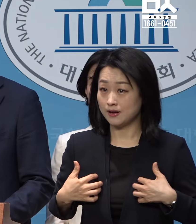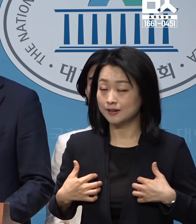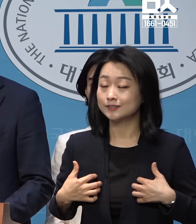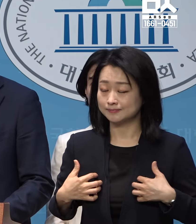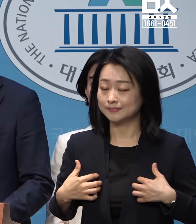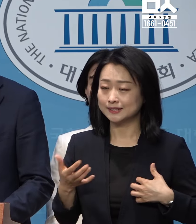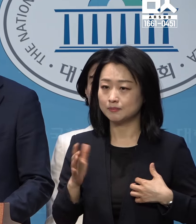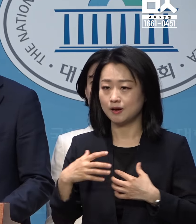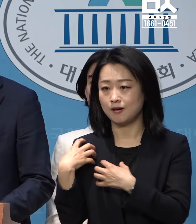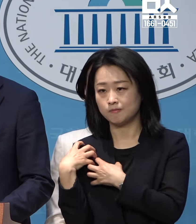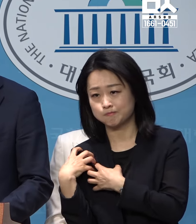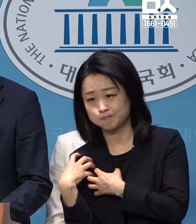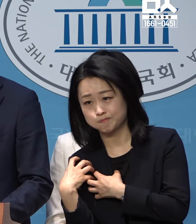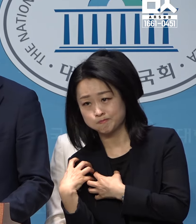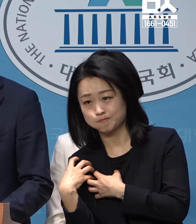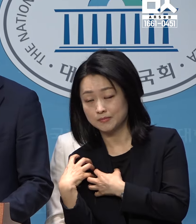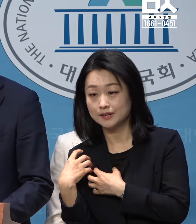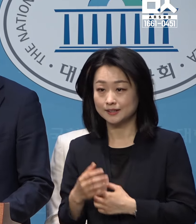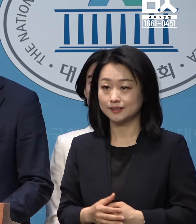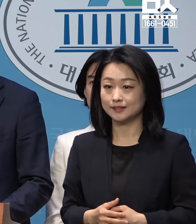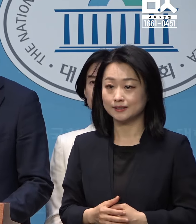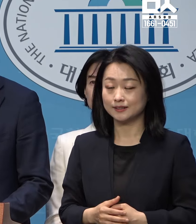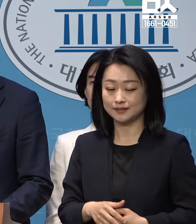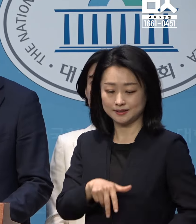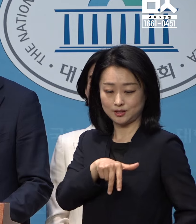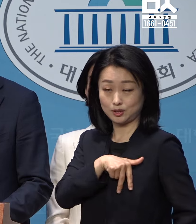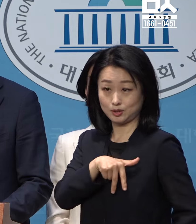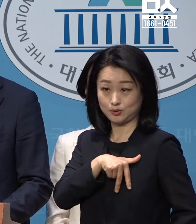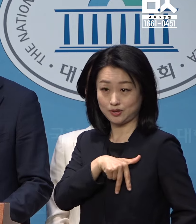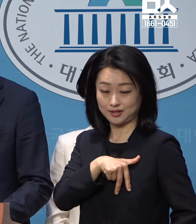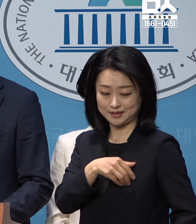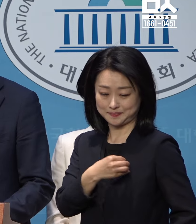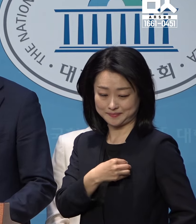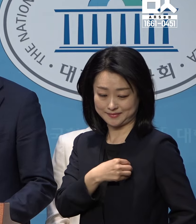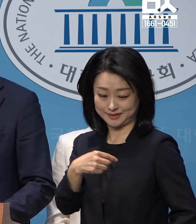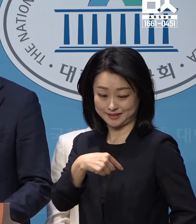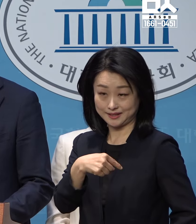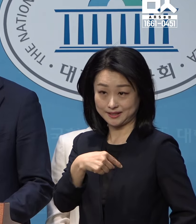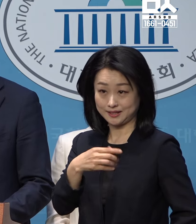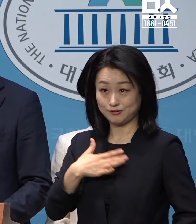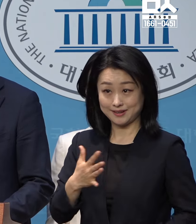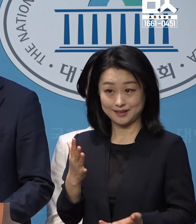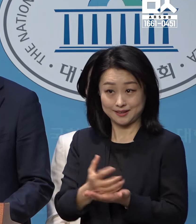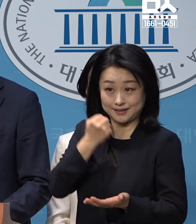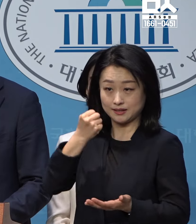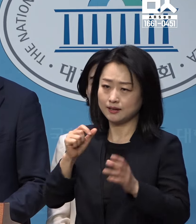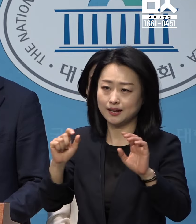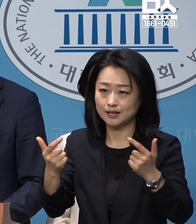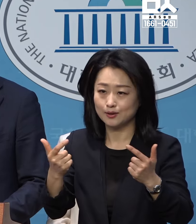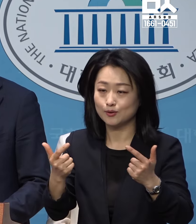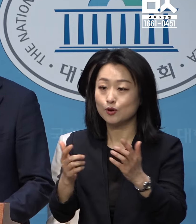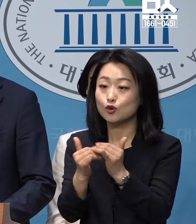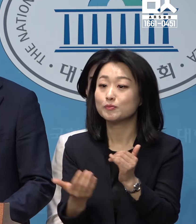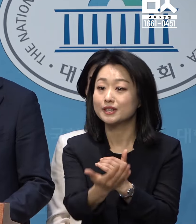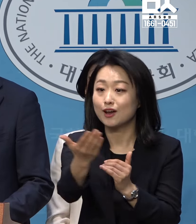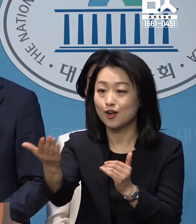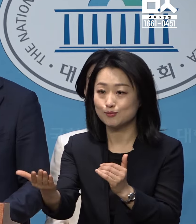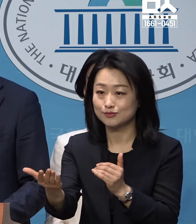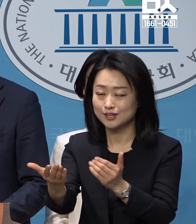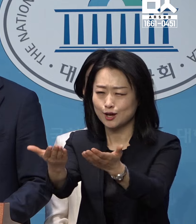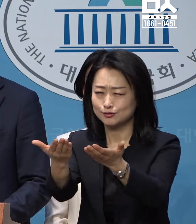압도됩니다. 이 배지는 저희들이 따낸 것이 아니라 국민들께서 달아주신 것입니다.